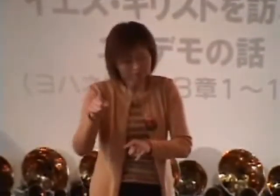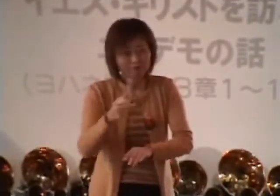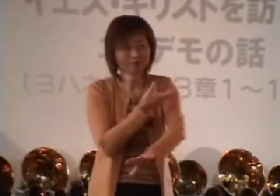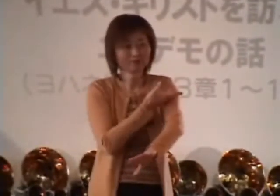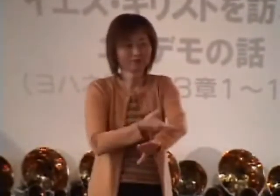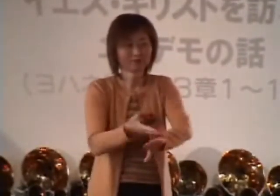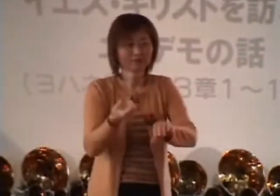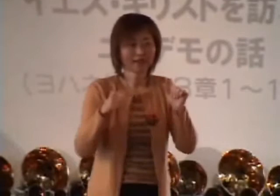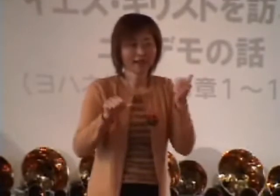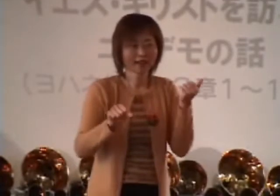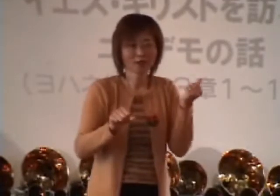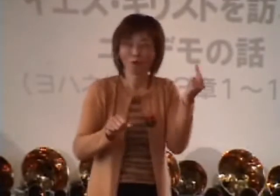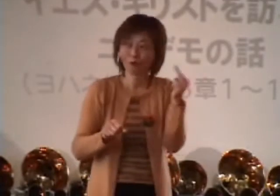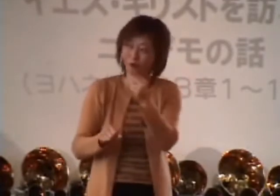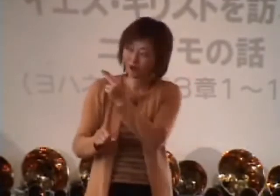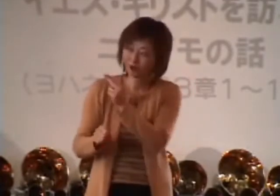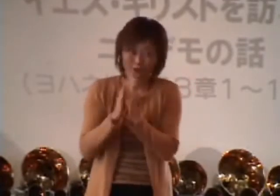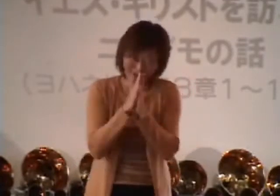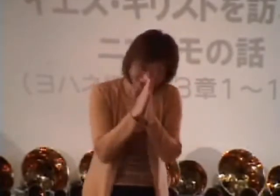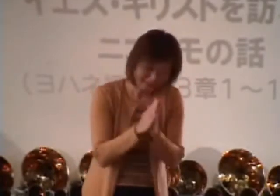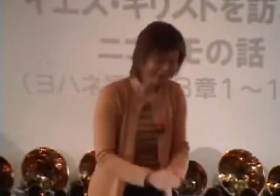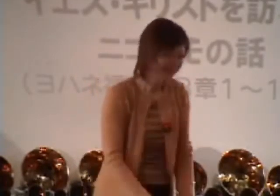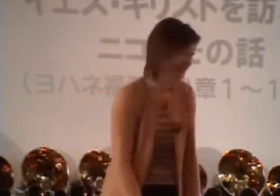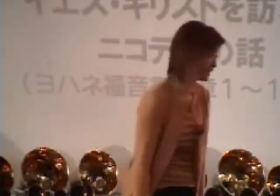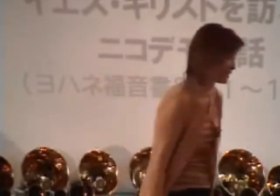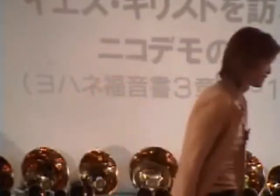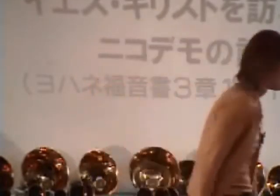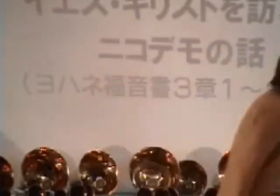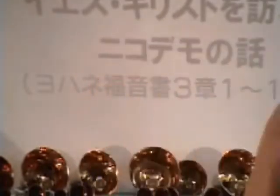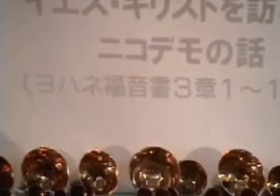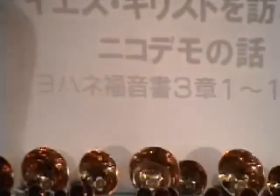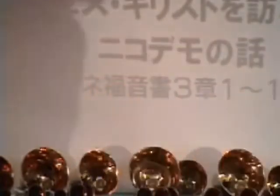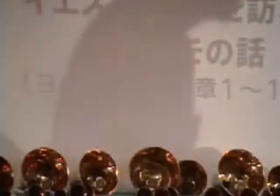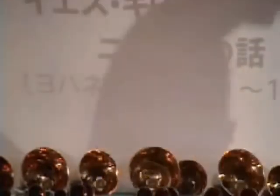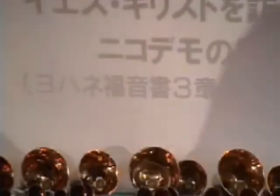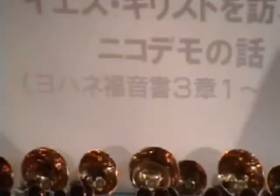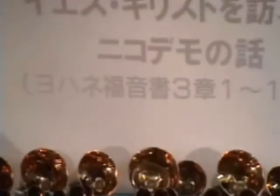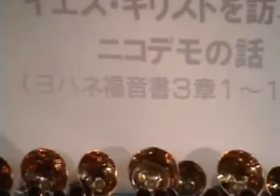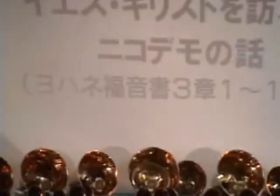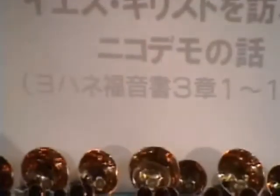て、こっそり夜イエス様を訪ねます。